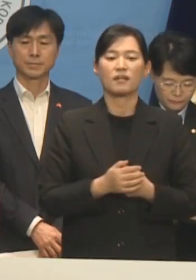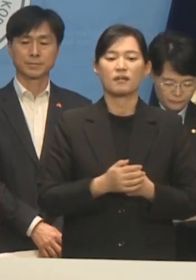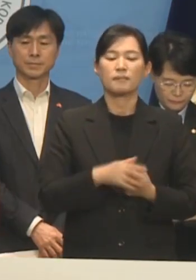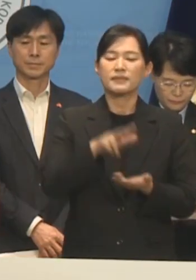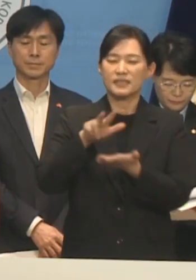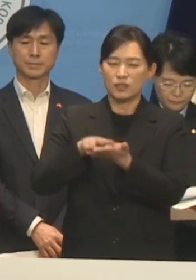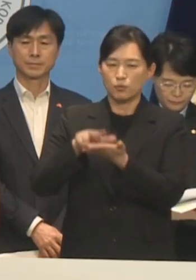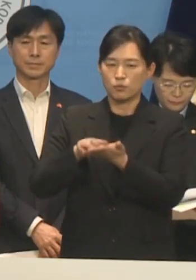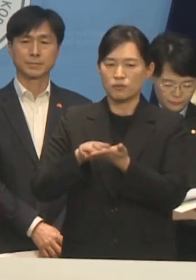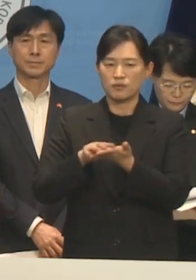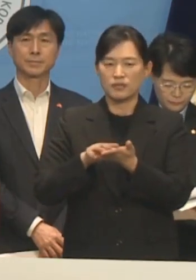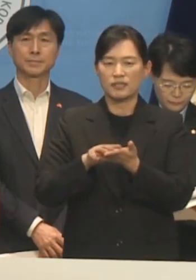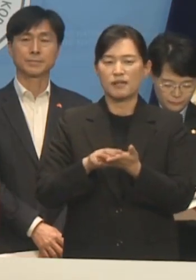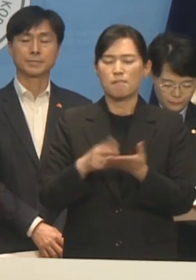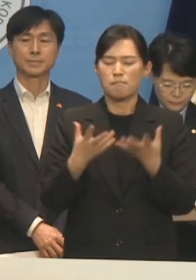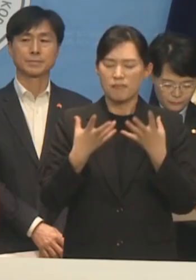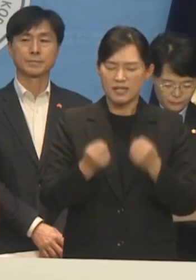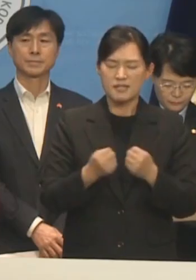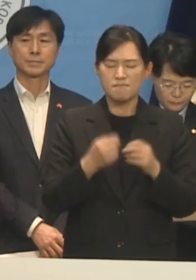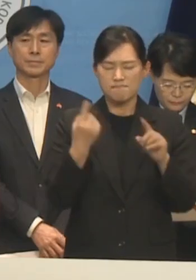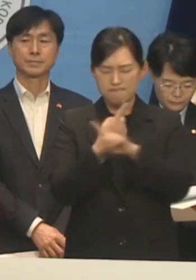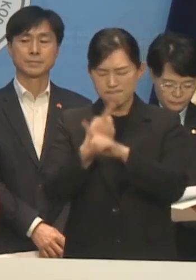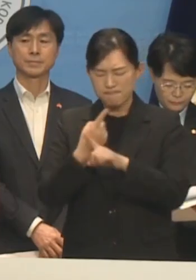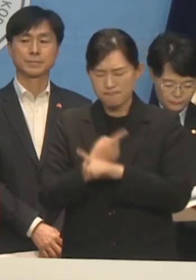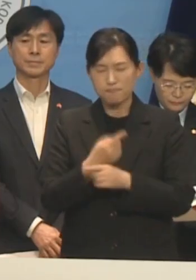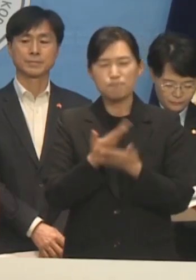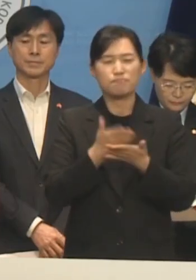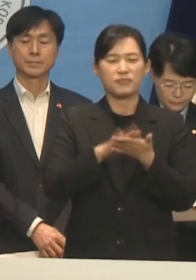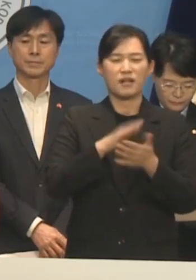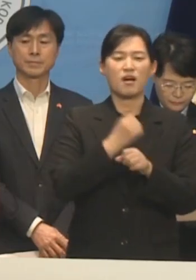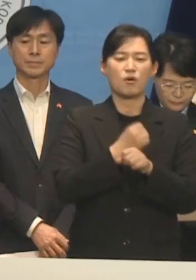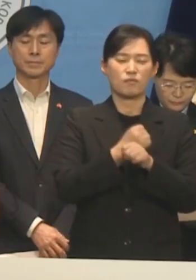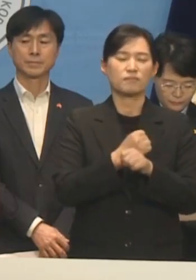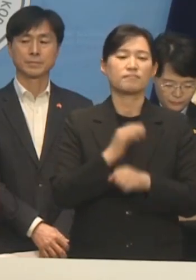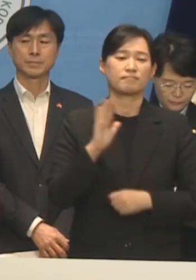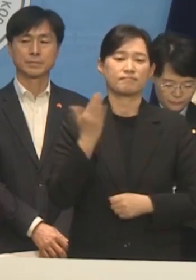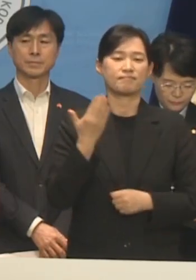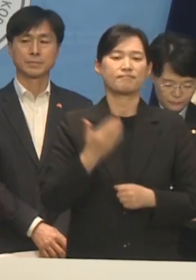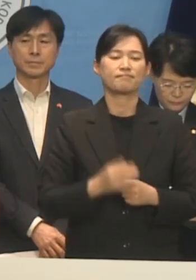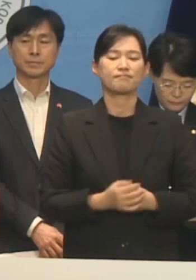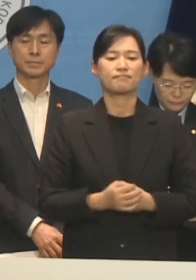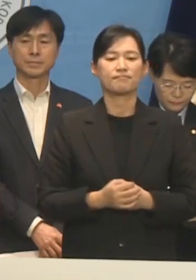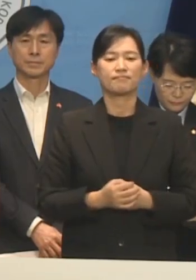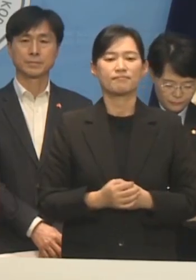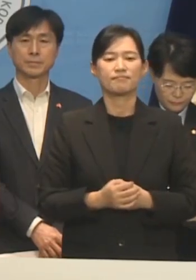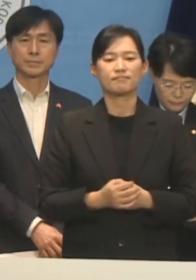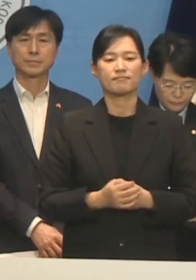제도를 대폭적으로 개정하고 보완해야